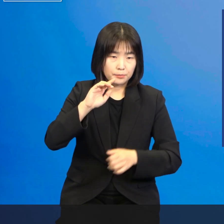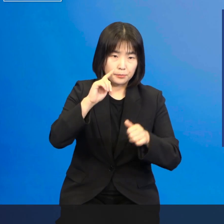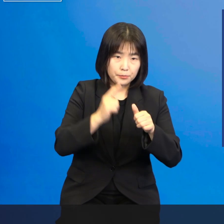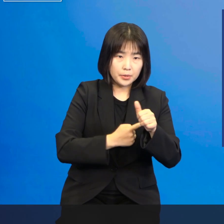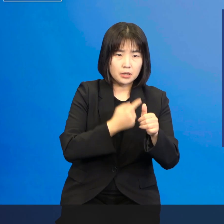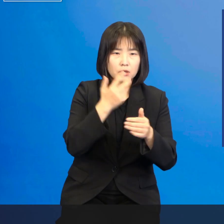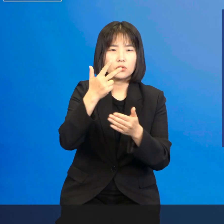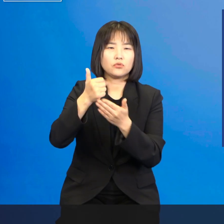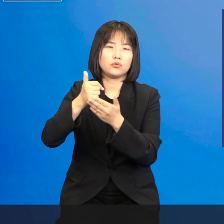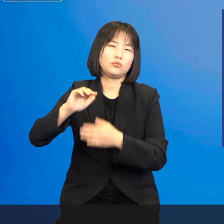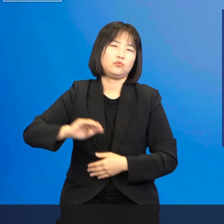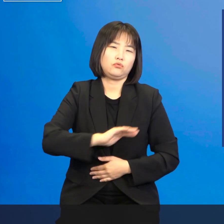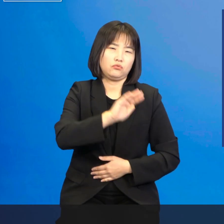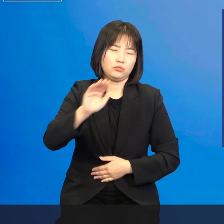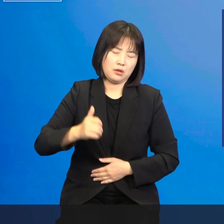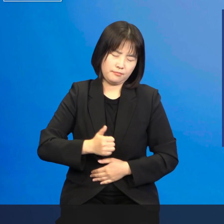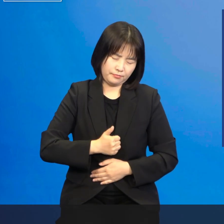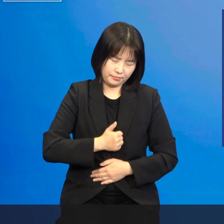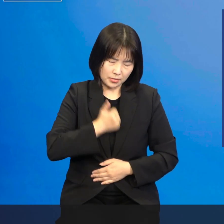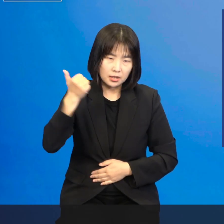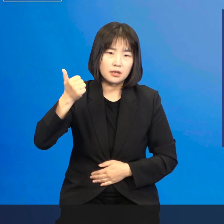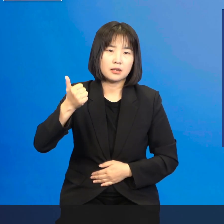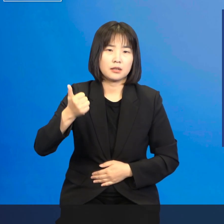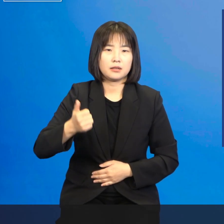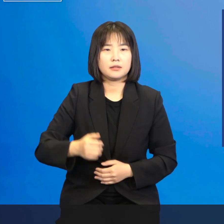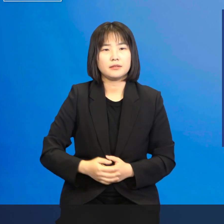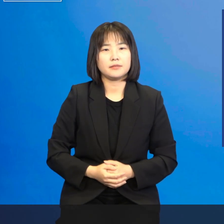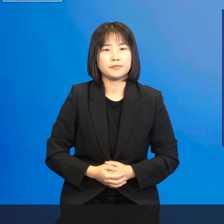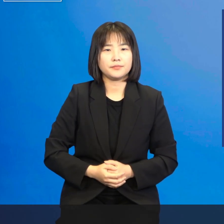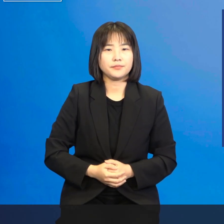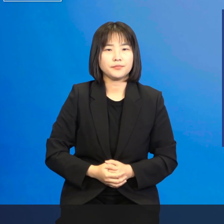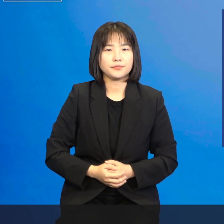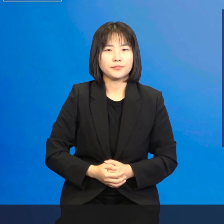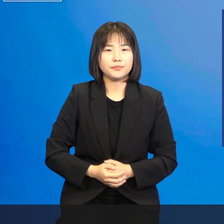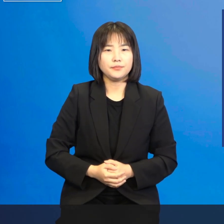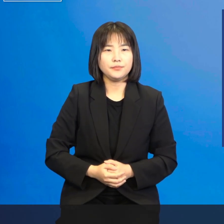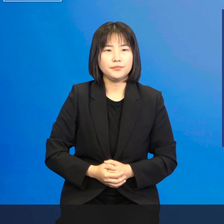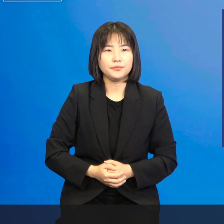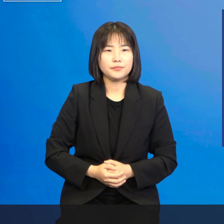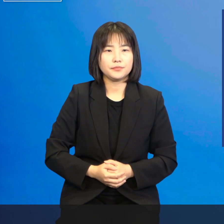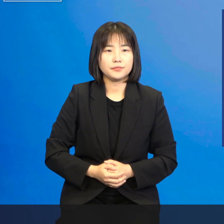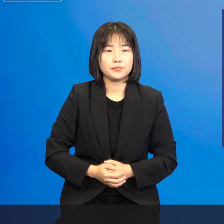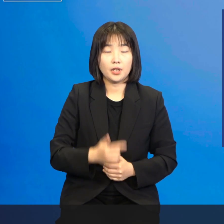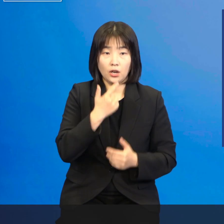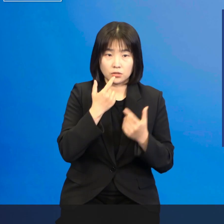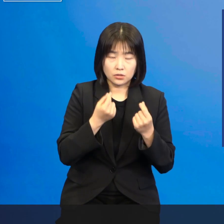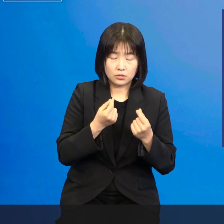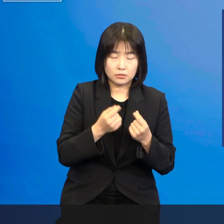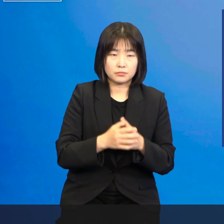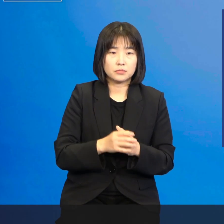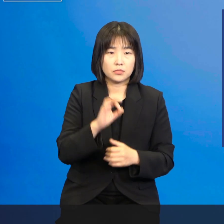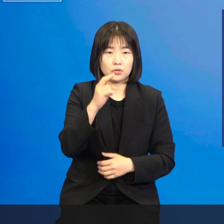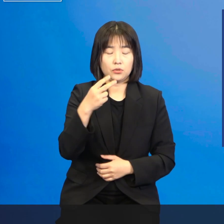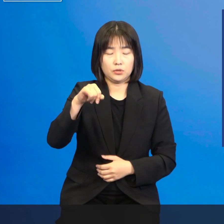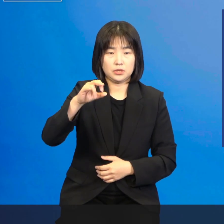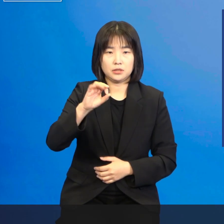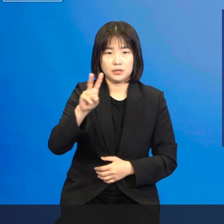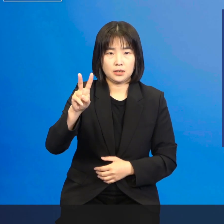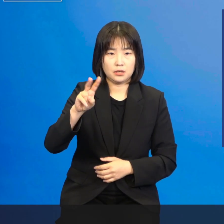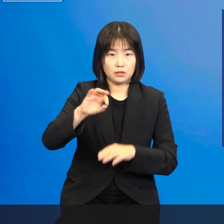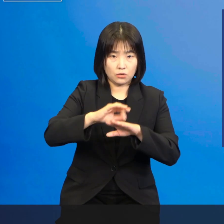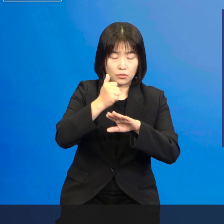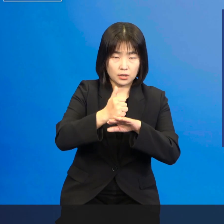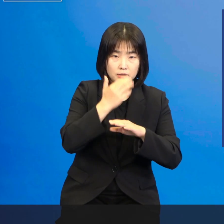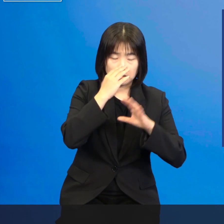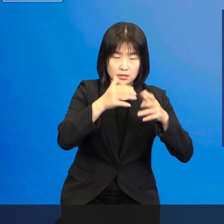따르지 않았으므로 주님께서 우리에게 쏟으신 진노가 크오. 이와 같이 요시야는 이스라엘